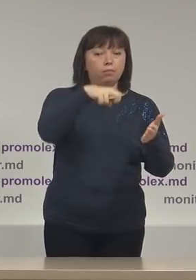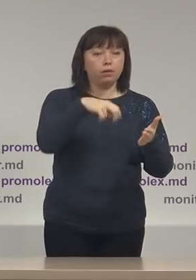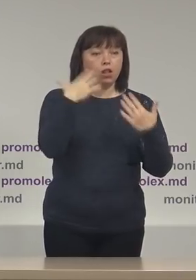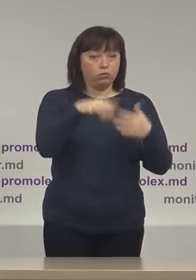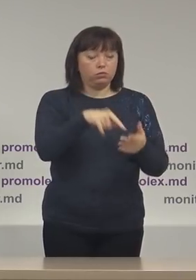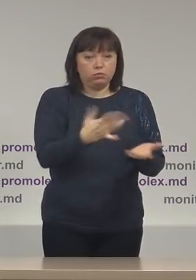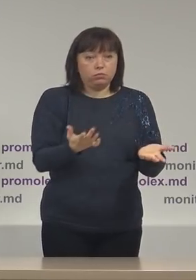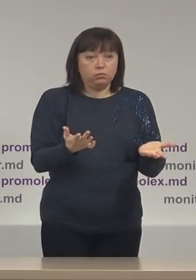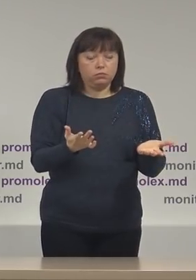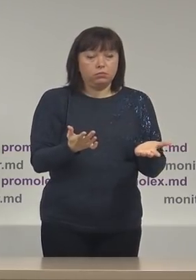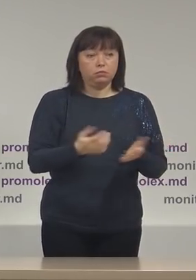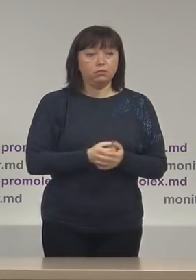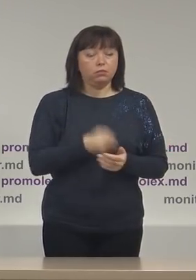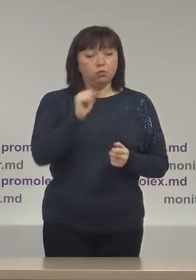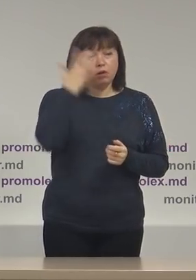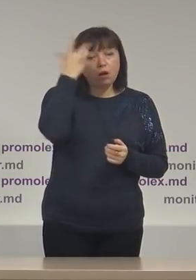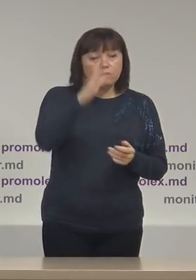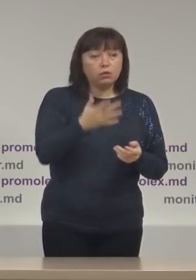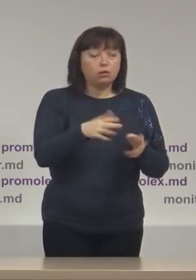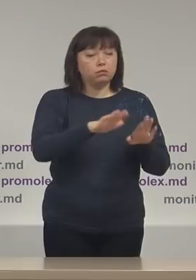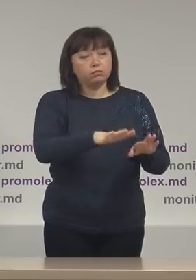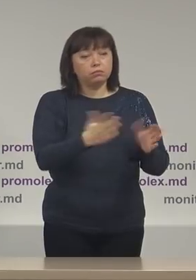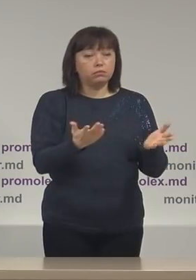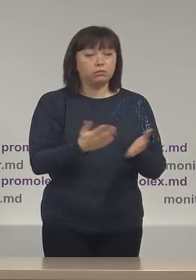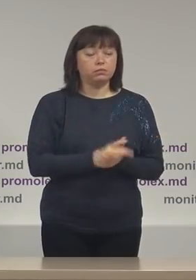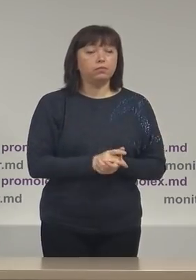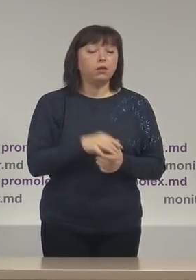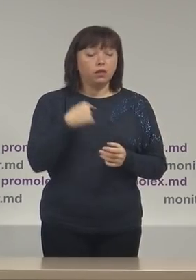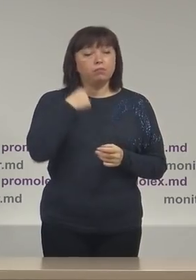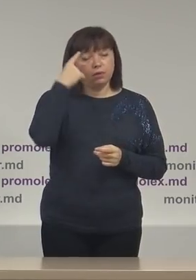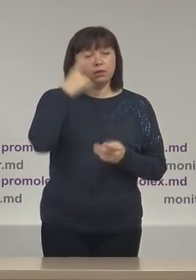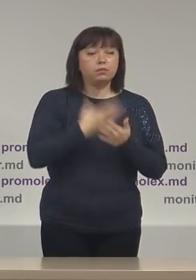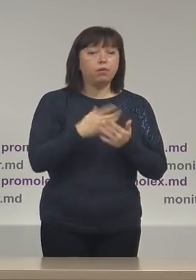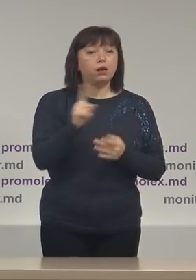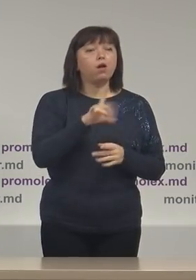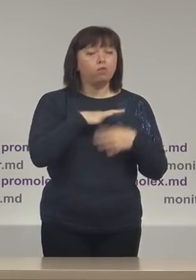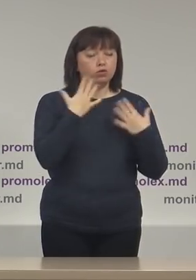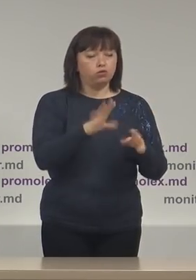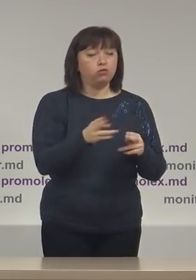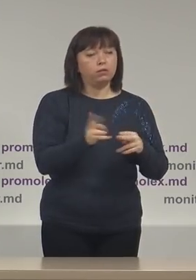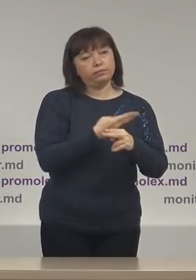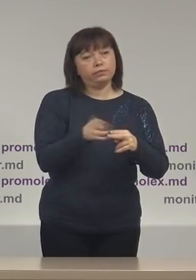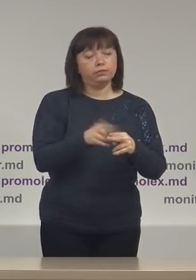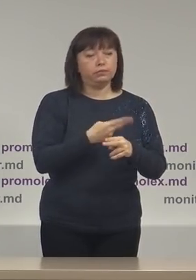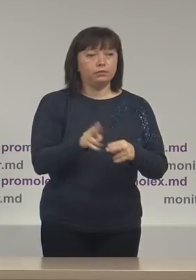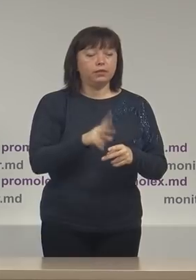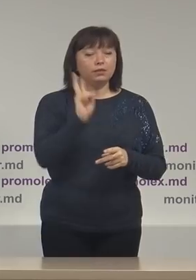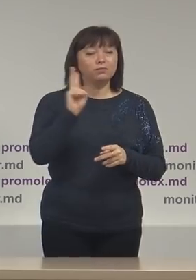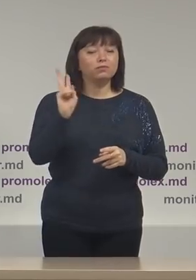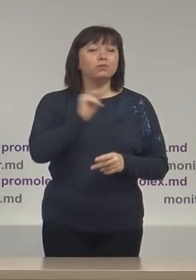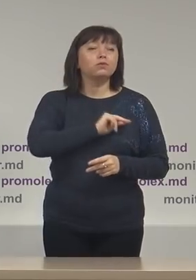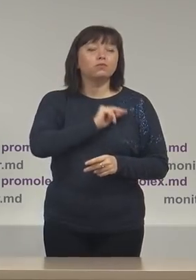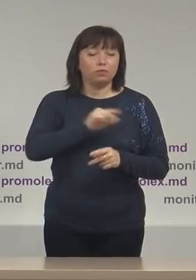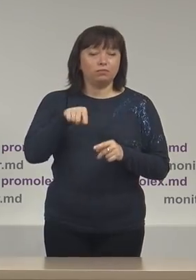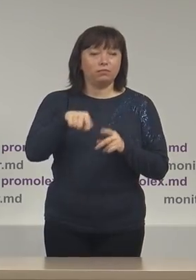dar se pare că această situație a fost gestionată deja de funcționare